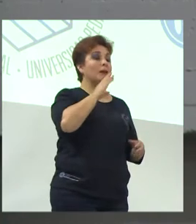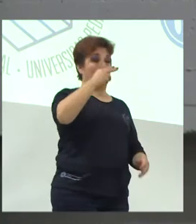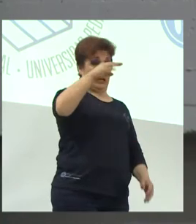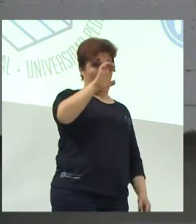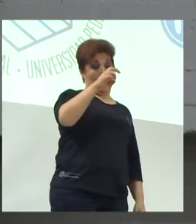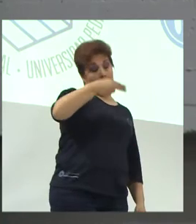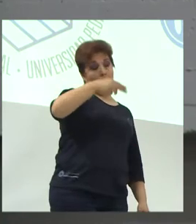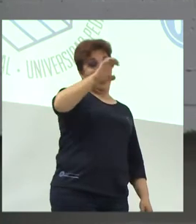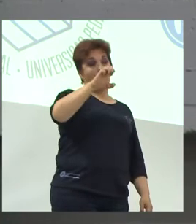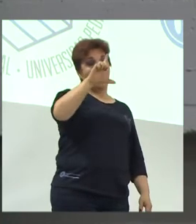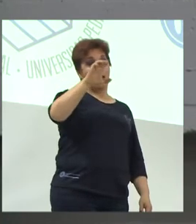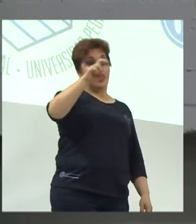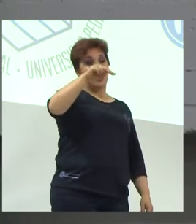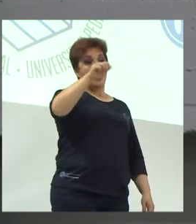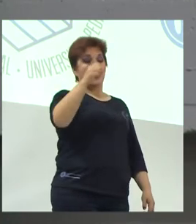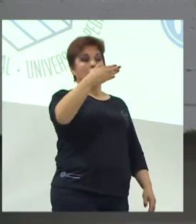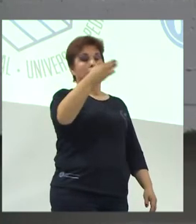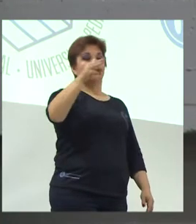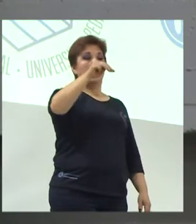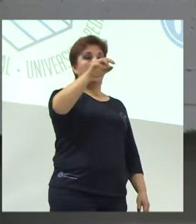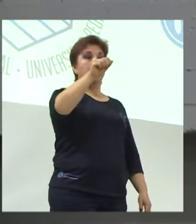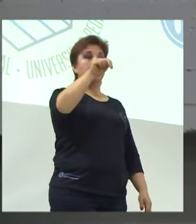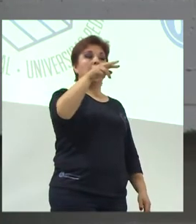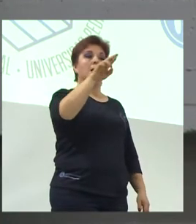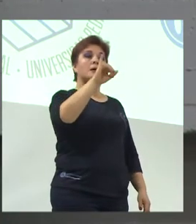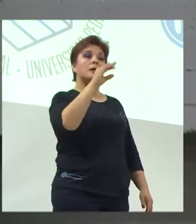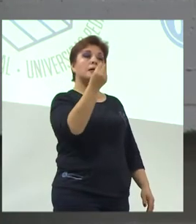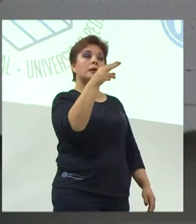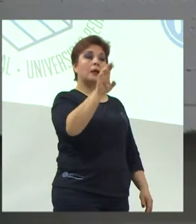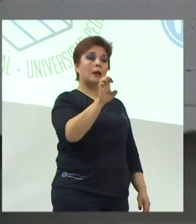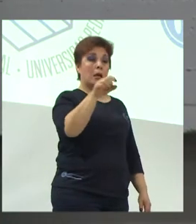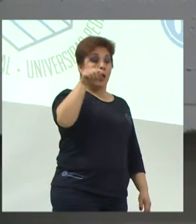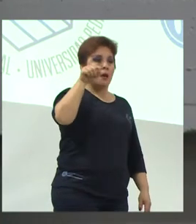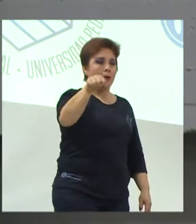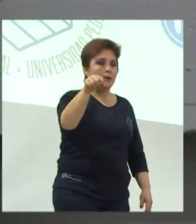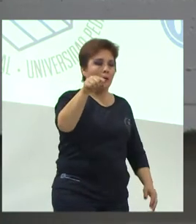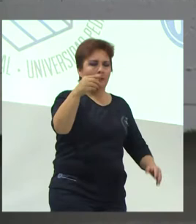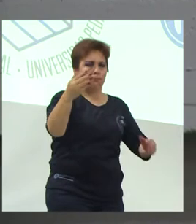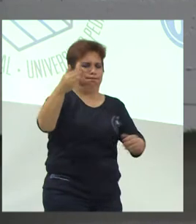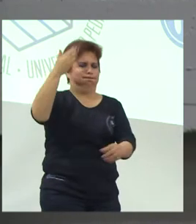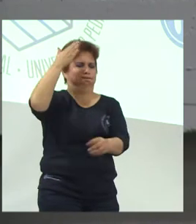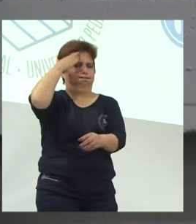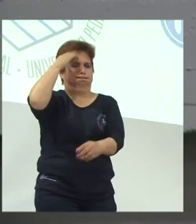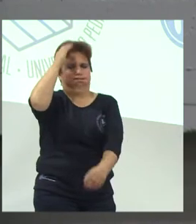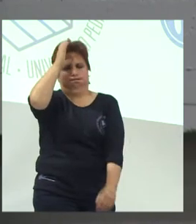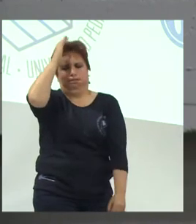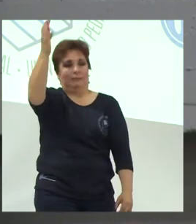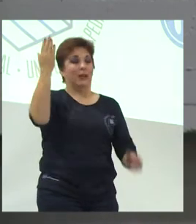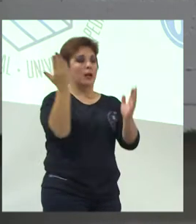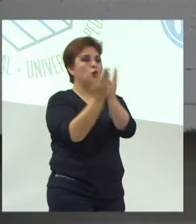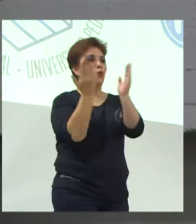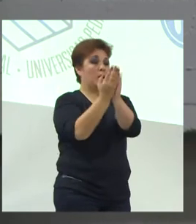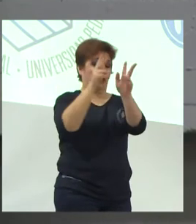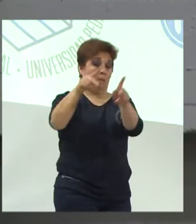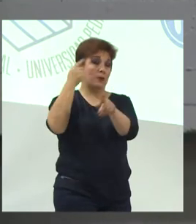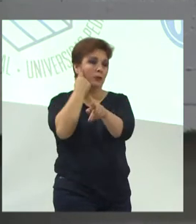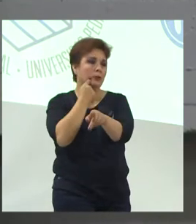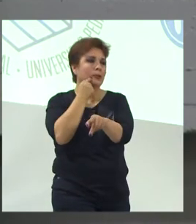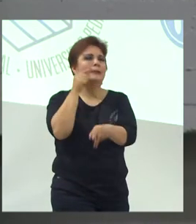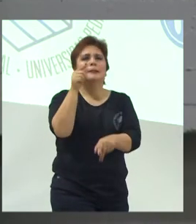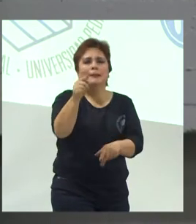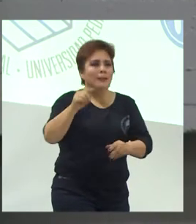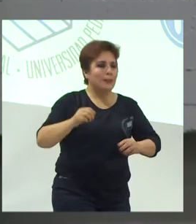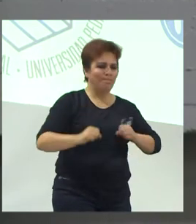especializó fuera del país en educación de sordos y se convirtió en la gestora para la